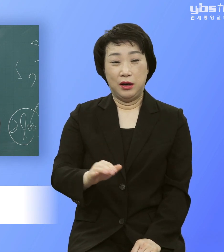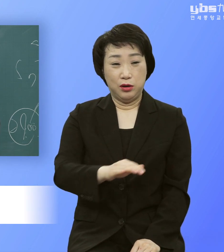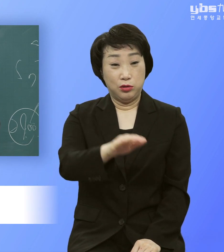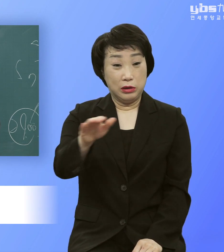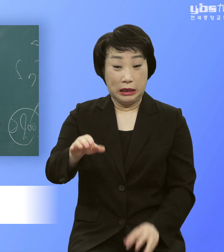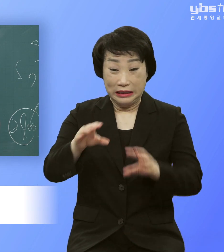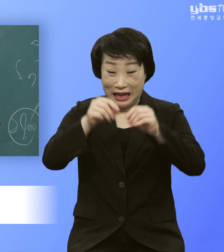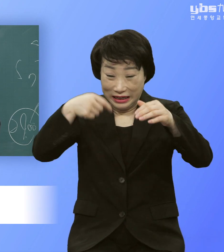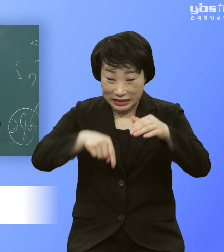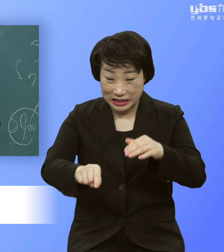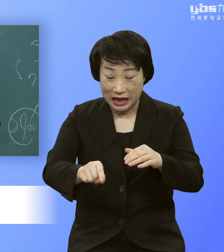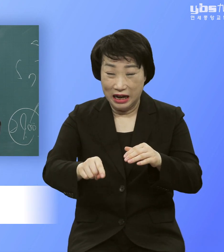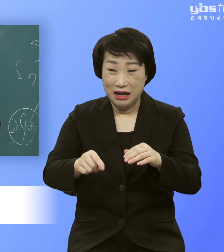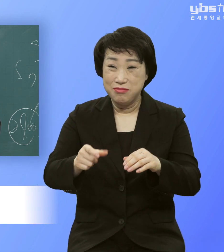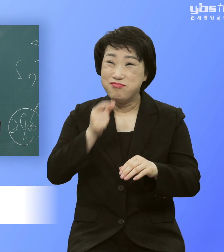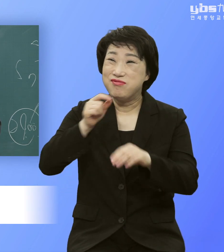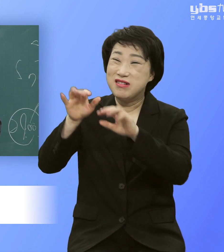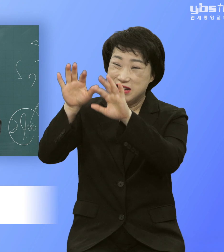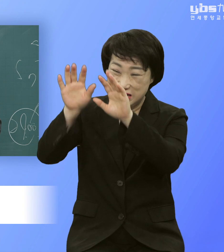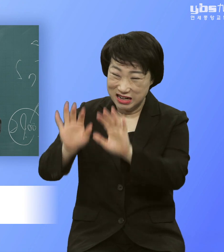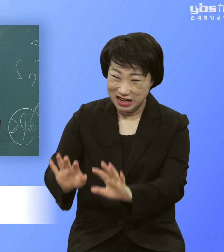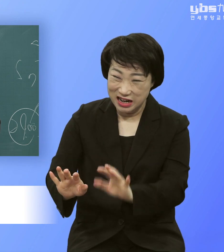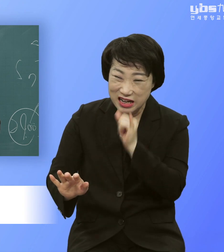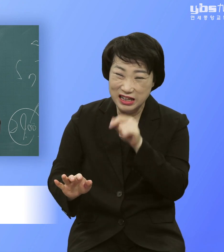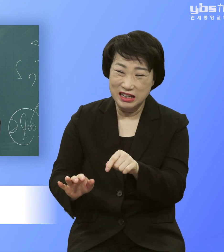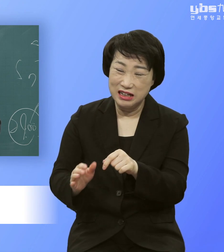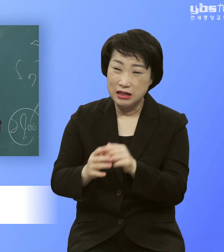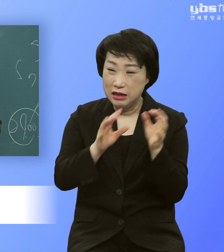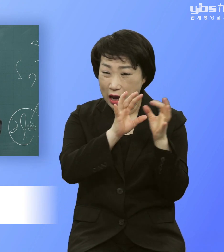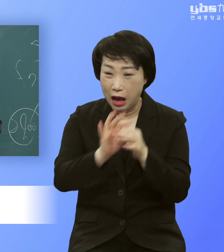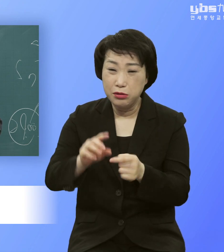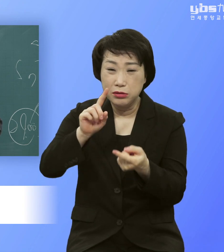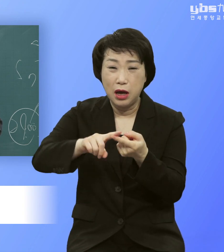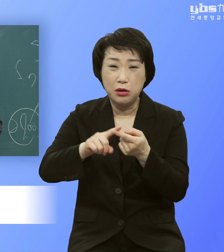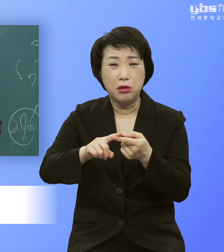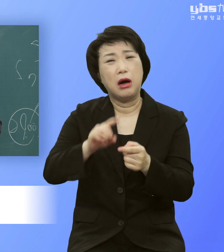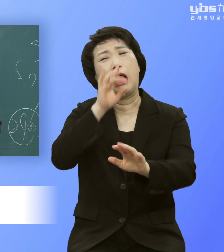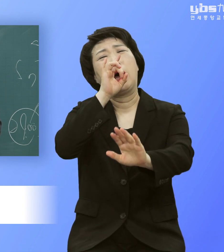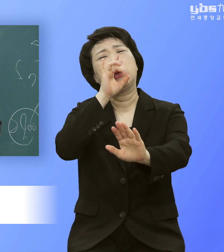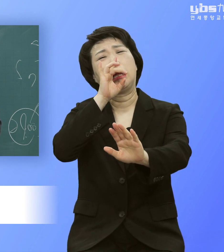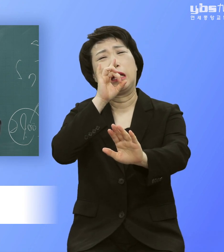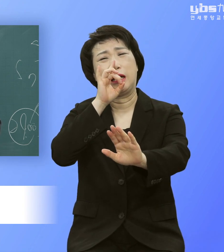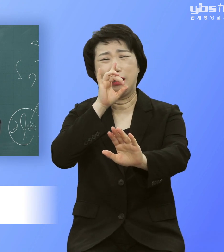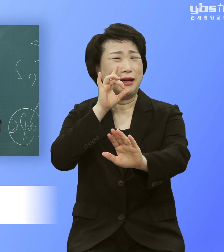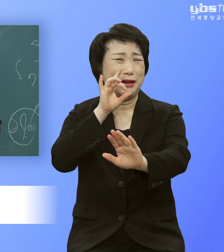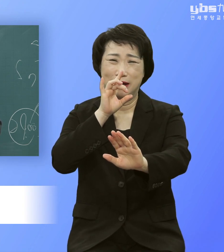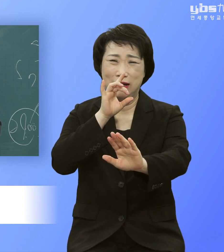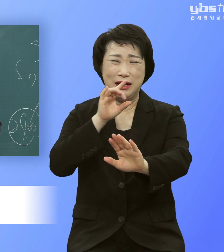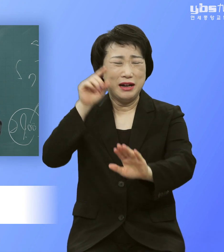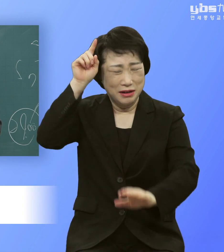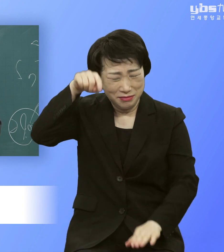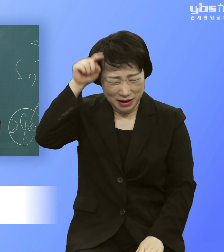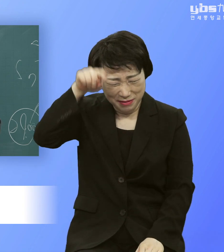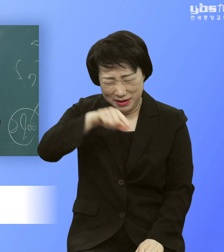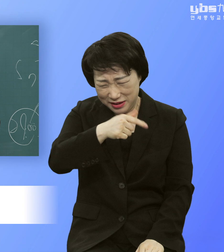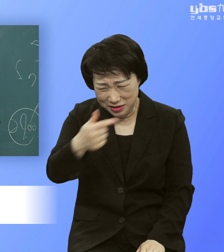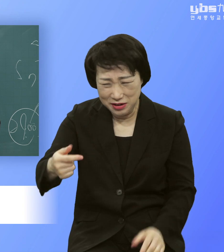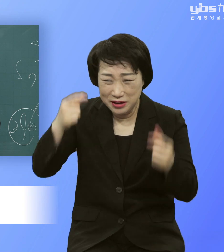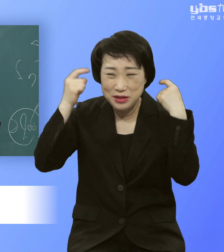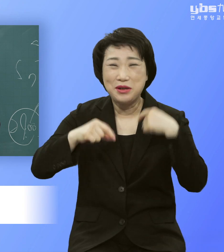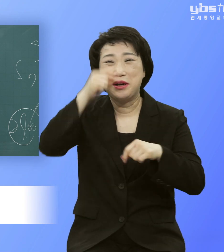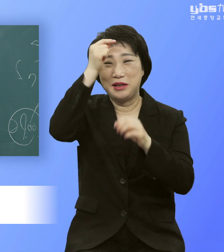우리가 지하실에 물 나는데 계속 있으면 안 된다는 거야. 그 저녁마다